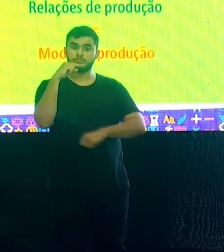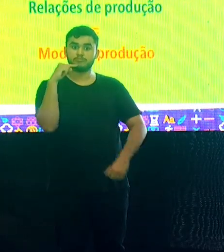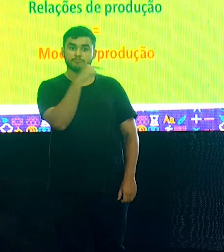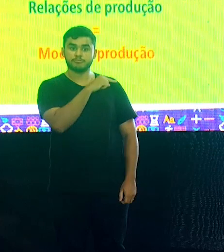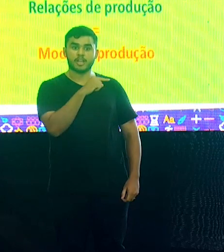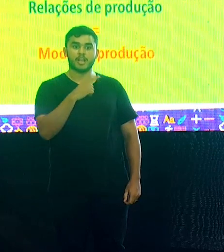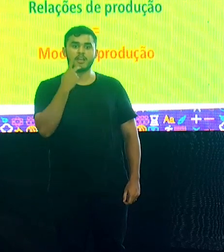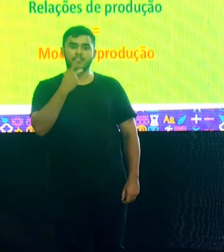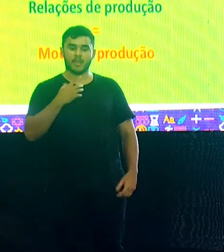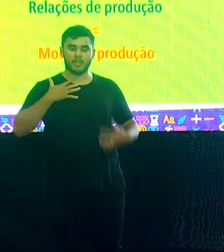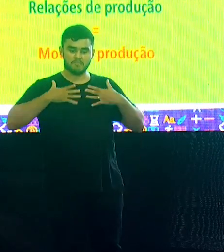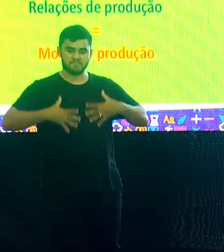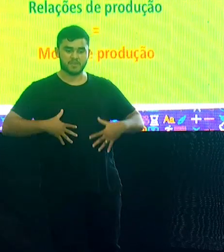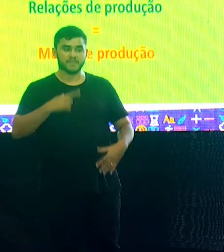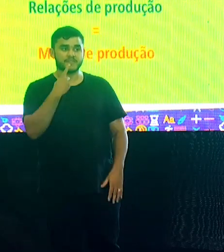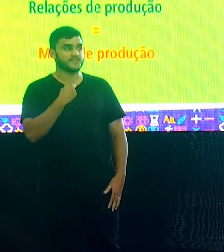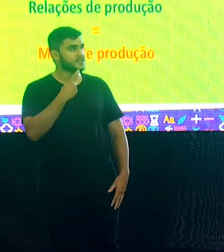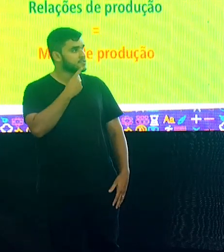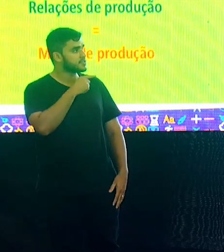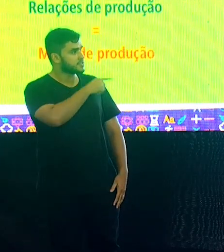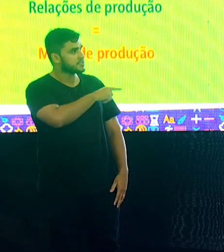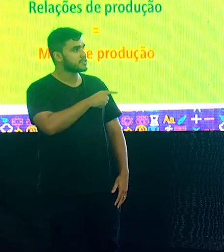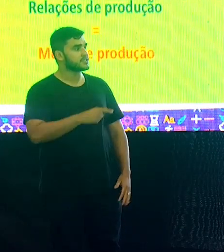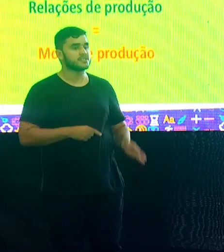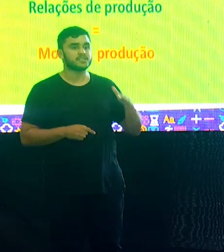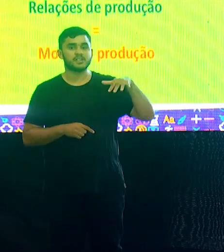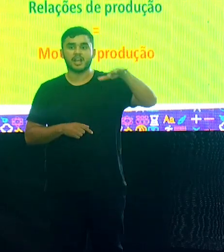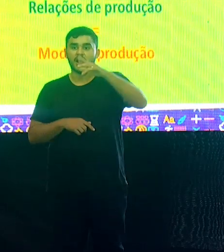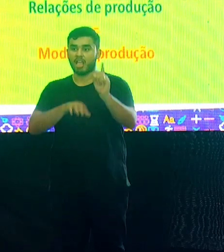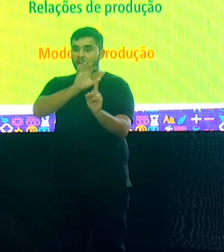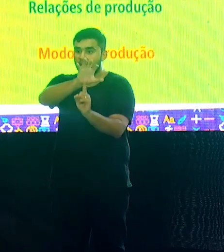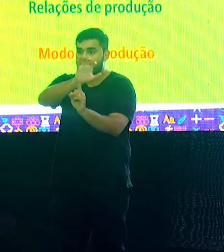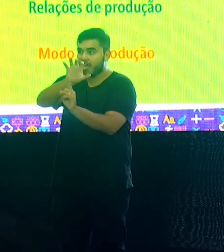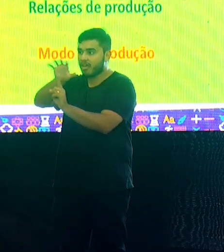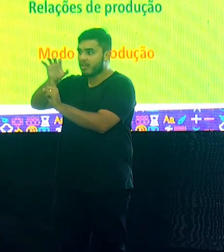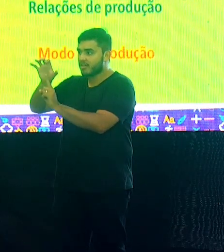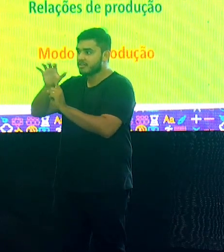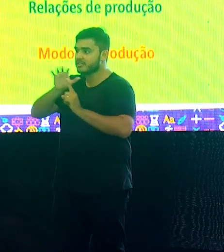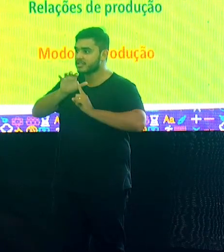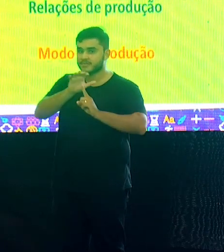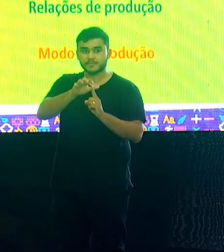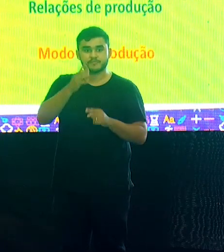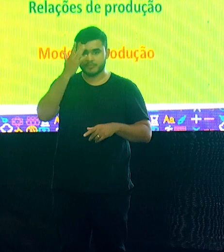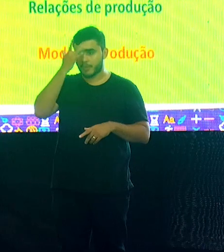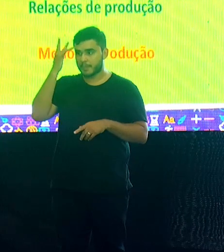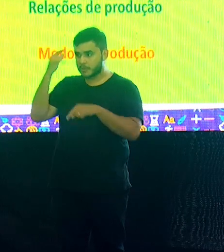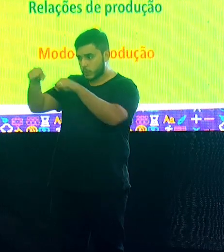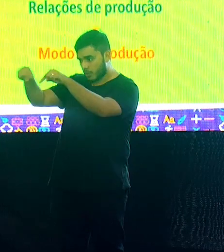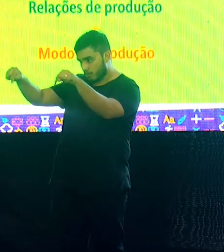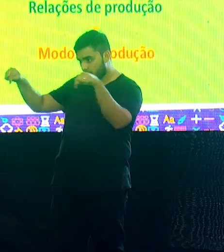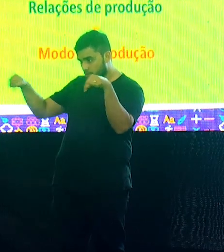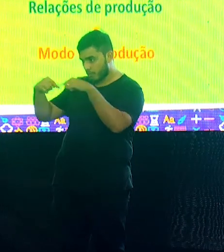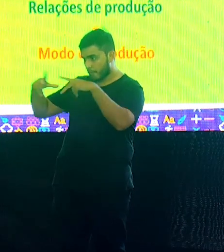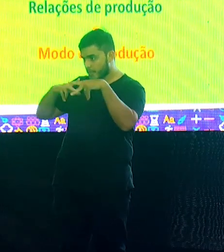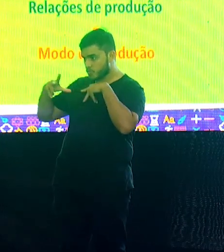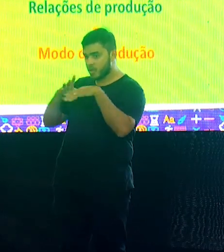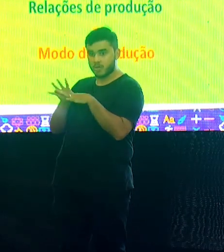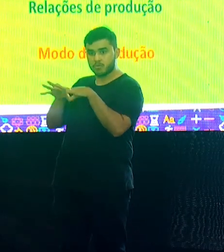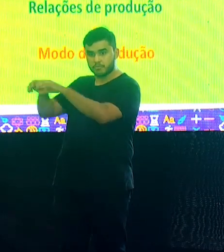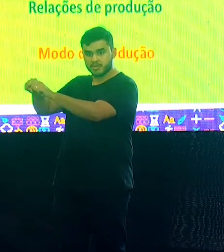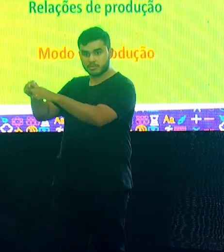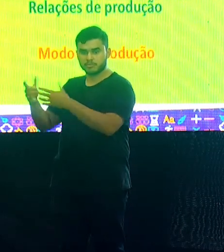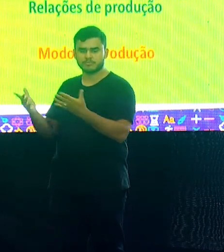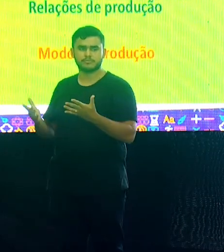para me tornar um pequeno comunista invasor da propriedade privada. Olha